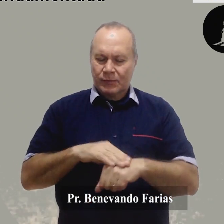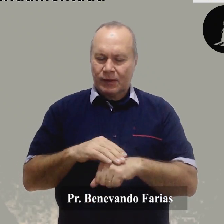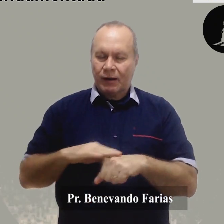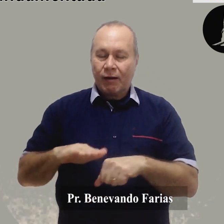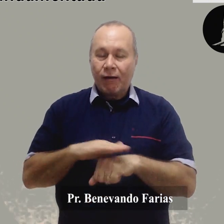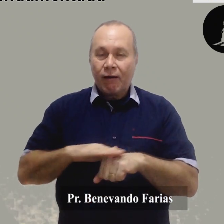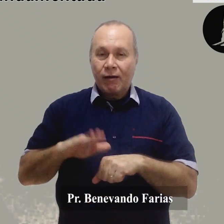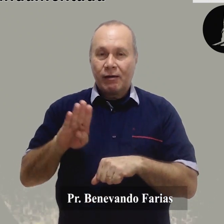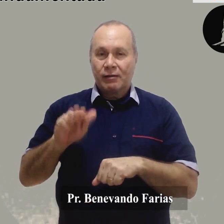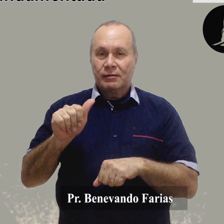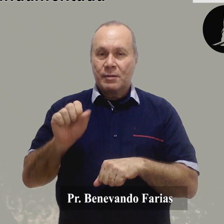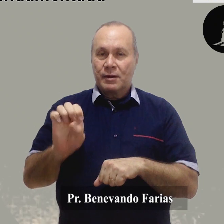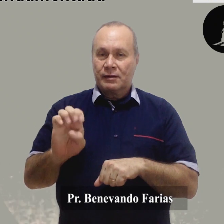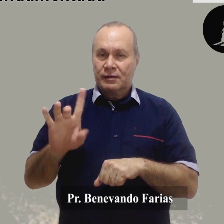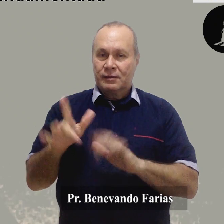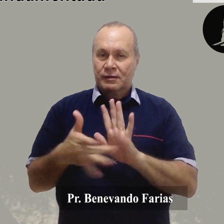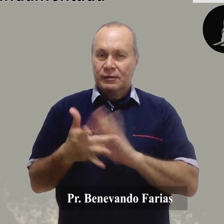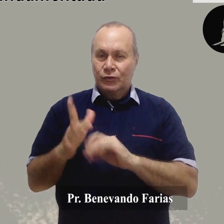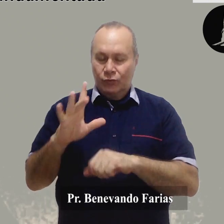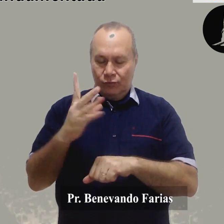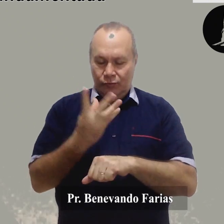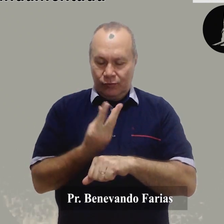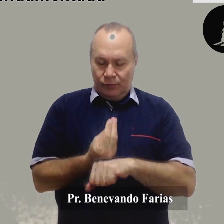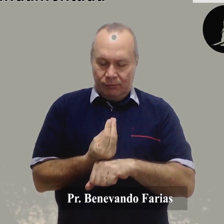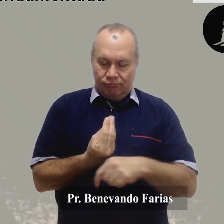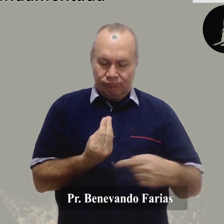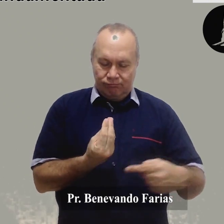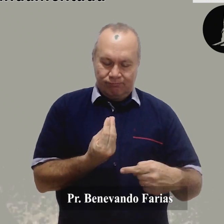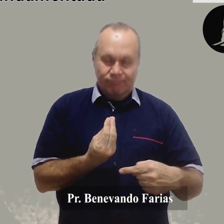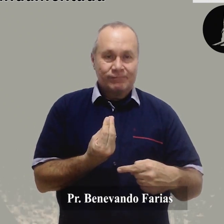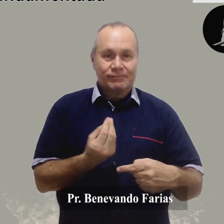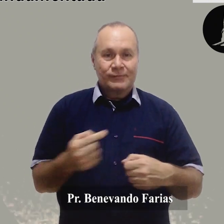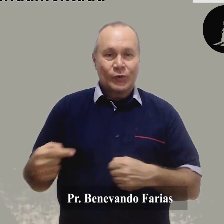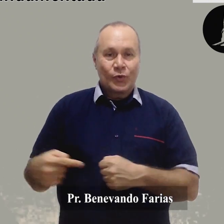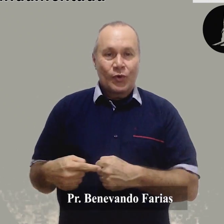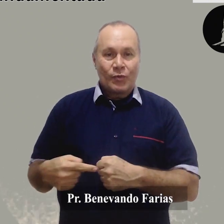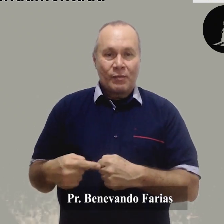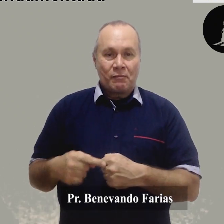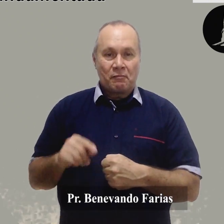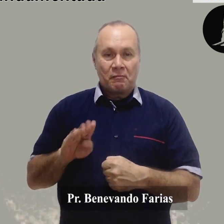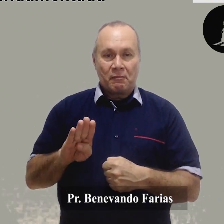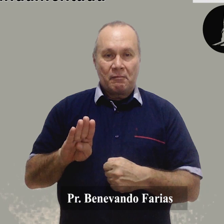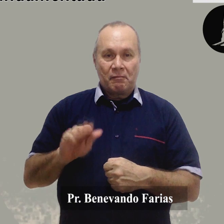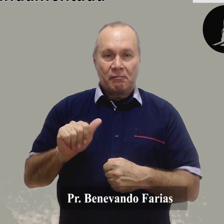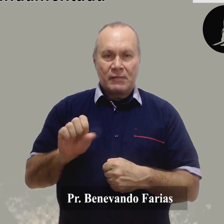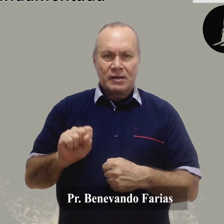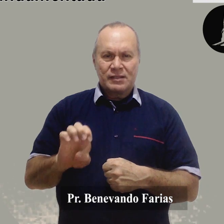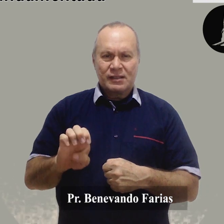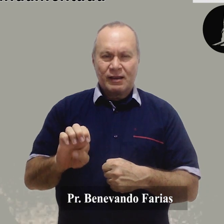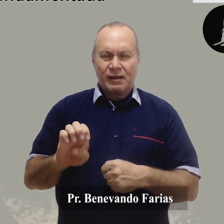igreja está fundamentada sobre Jesus e não sobre Pedro. O Novo Testamento é sobre Jesus e não sobre Pedro.